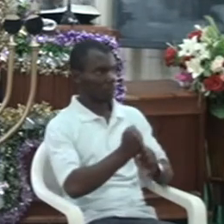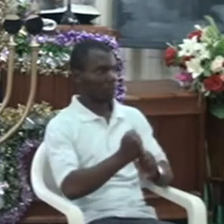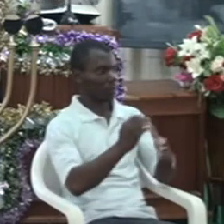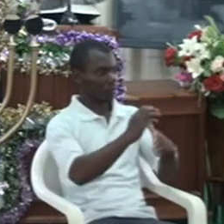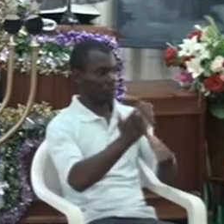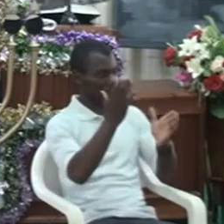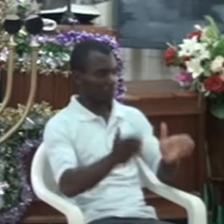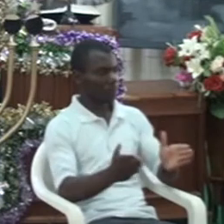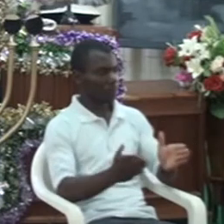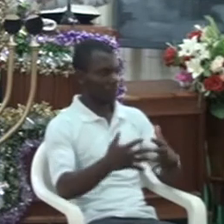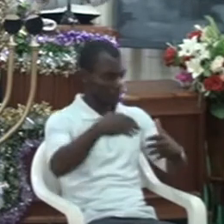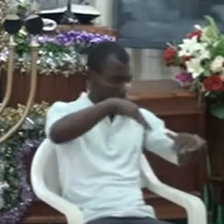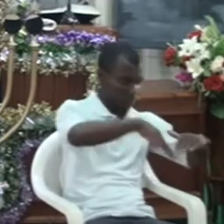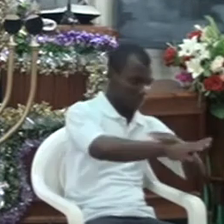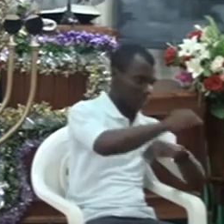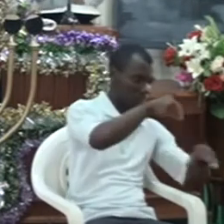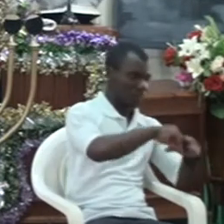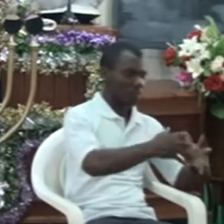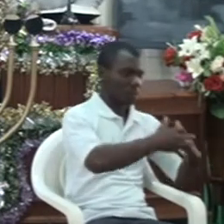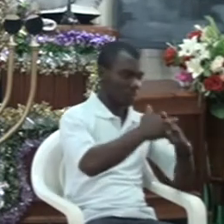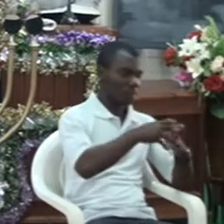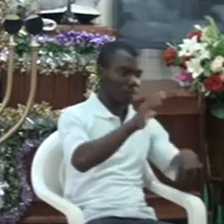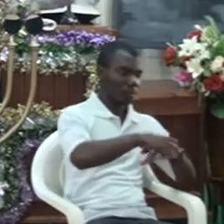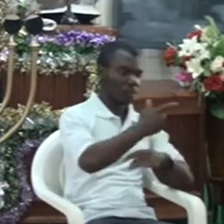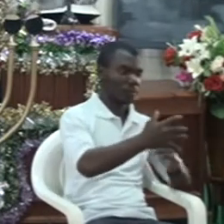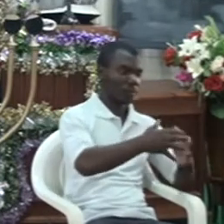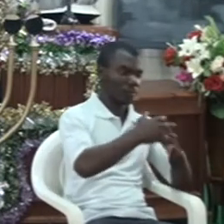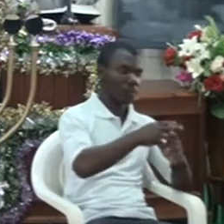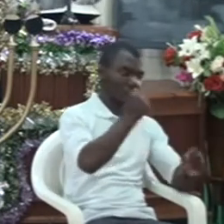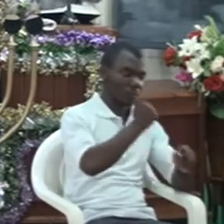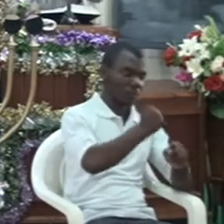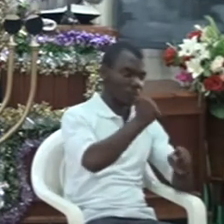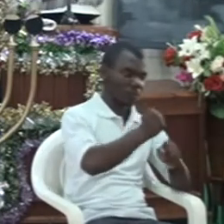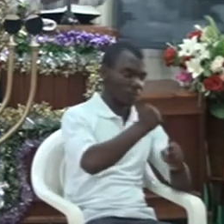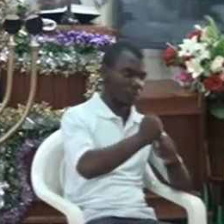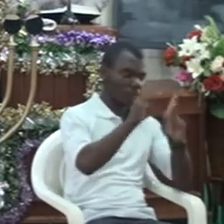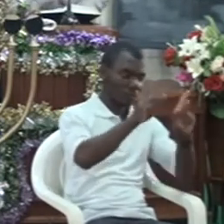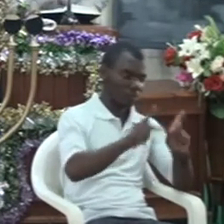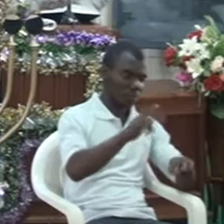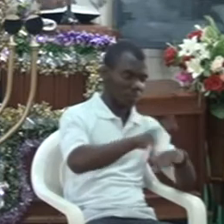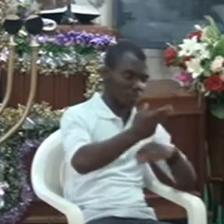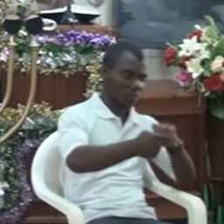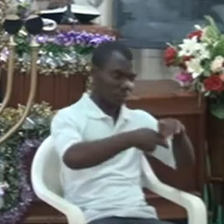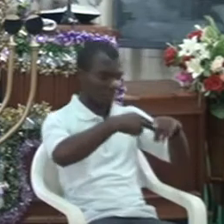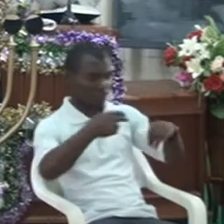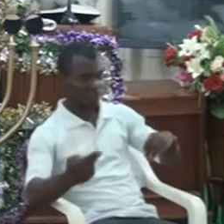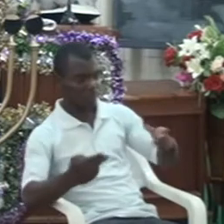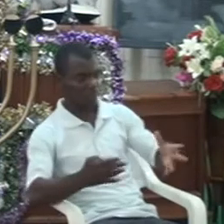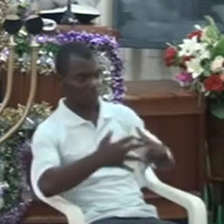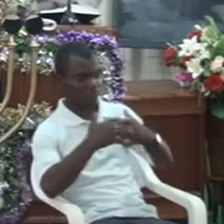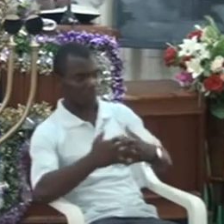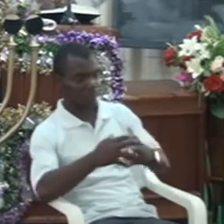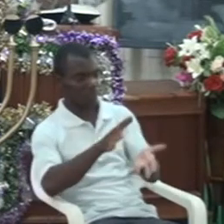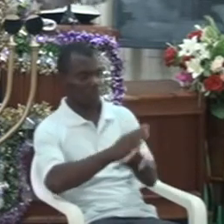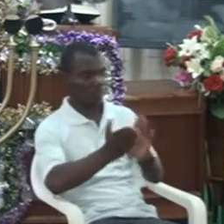le croyant, il l'introduit dans cette machine et la machine travaille la personne. Et après, il sort de l'autre